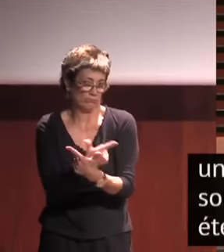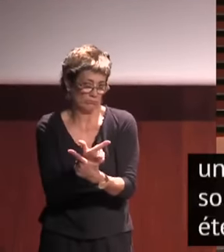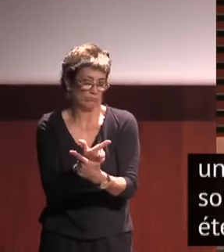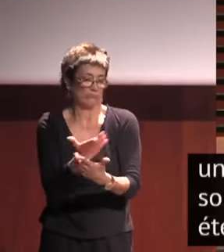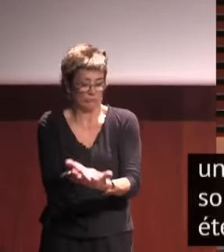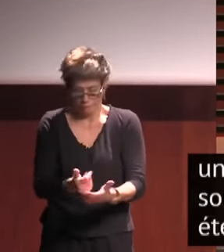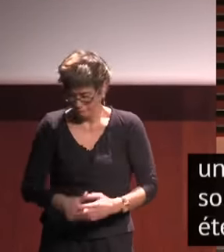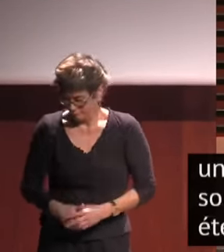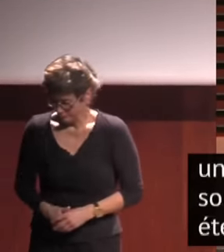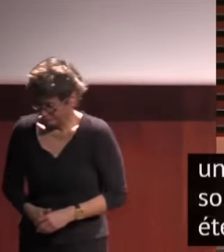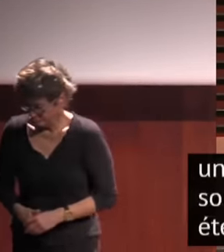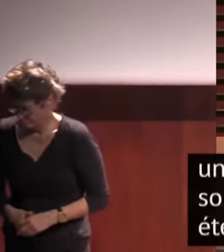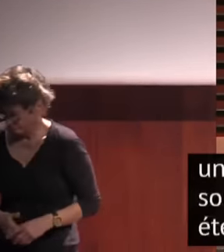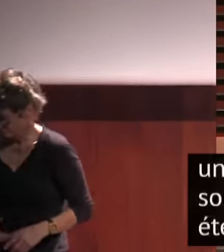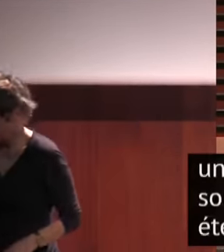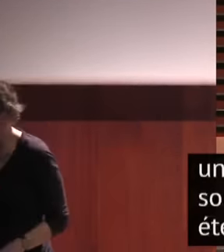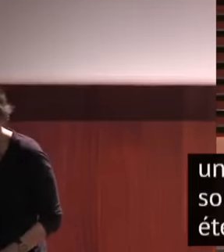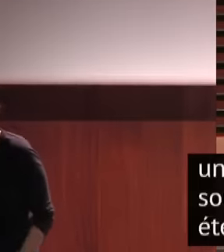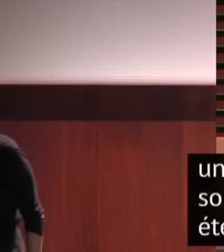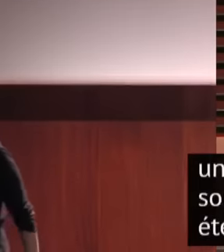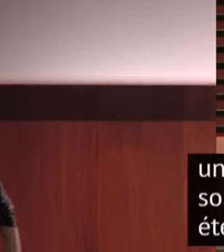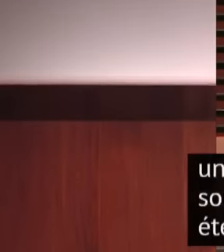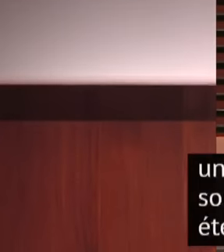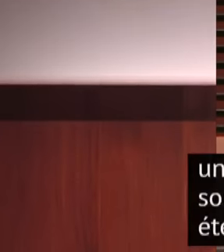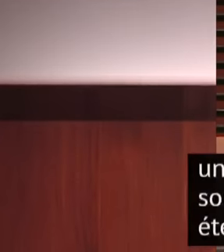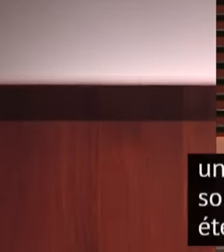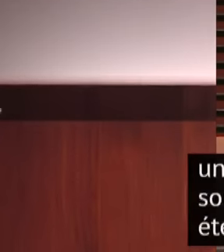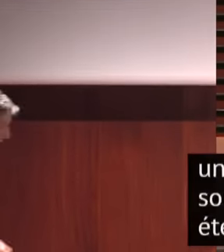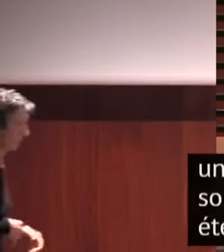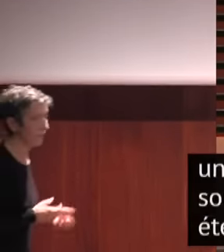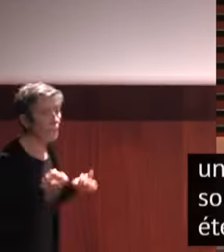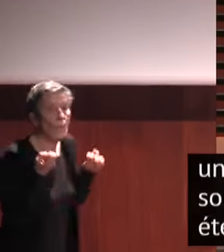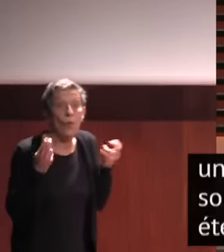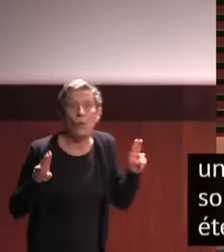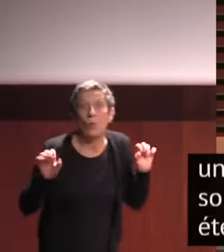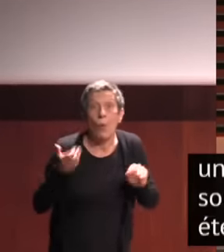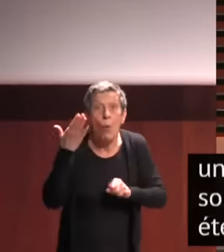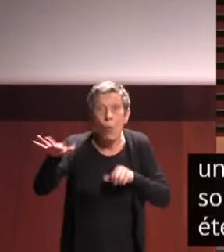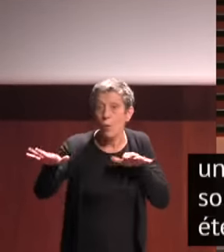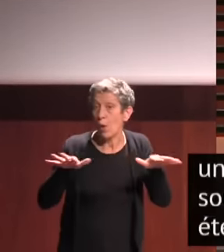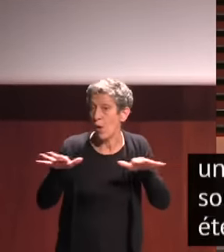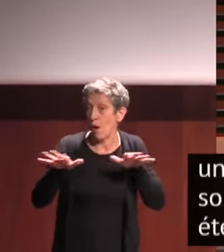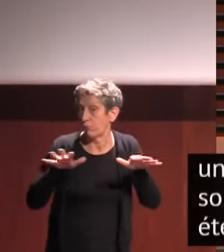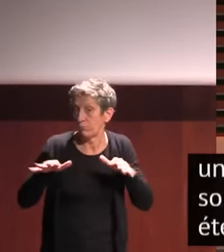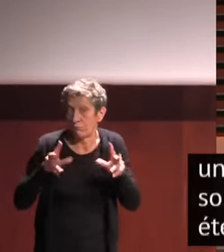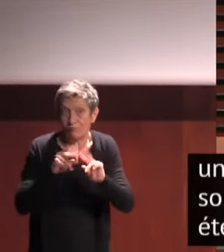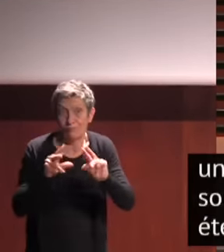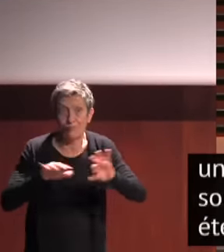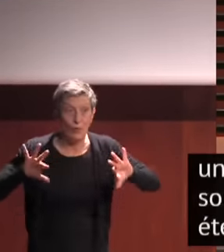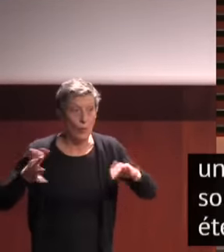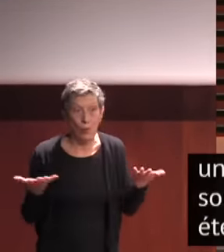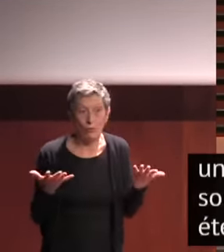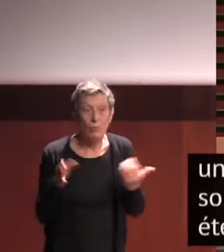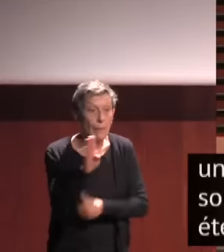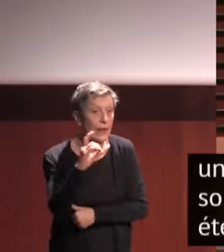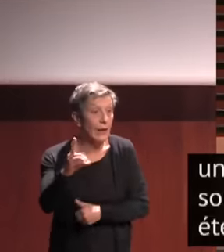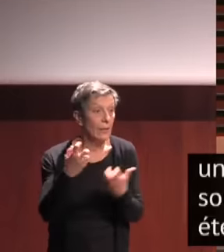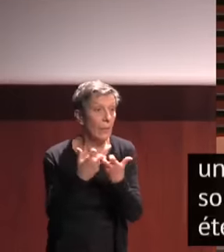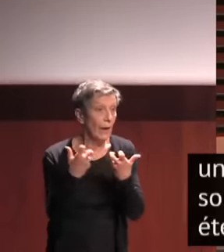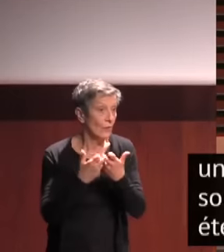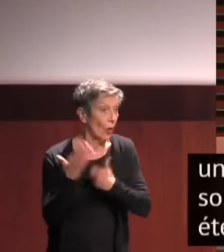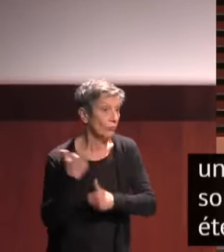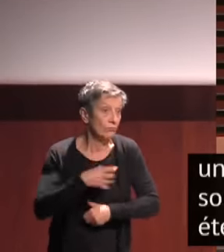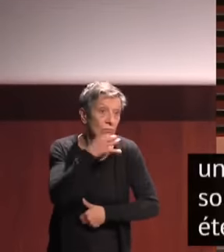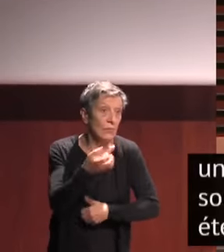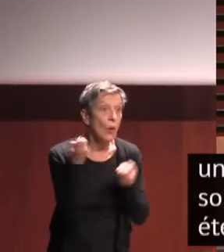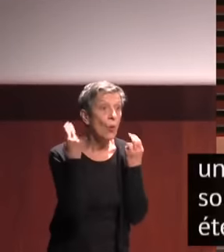la langue du pays. Soit recourir à d'autres moyens pour raconter son récit, comme c'est le cas par exemple des bandes dessinées qu'on a parlé, ou de la langue des signes